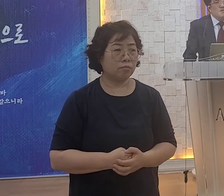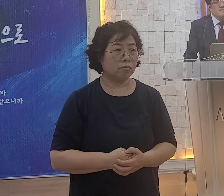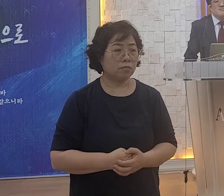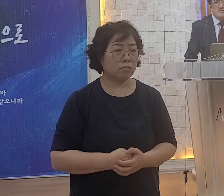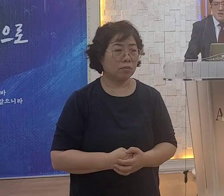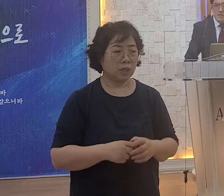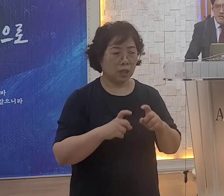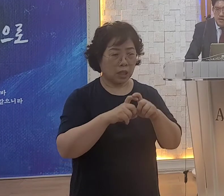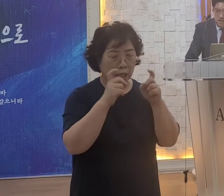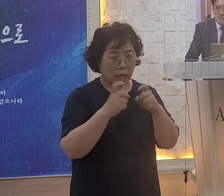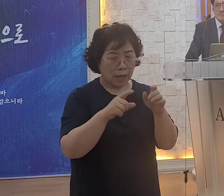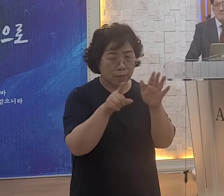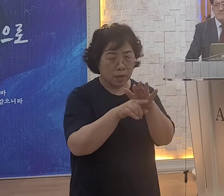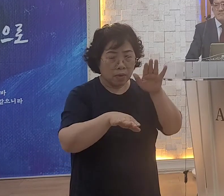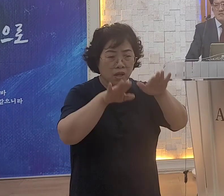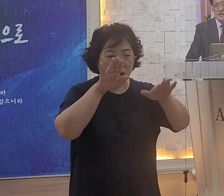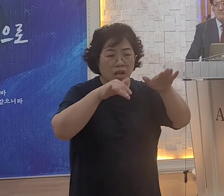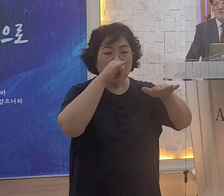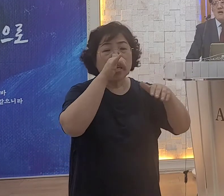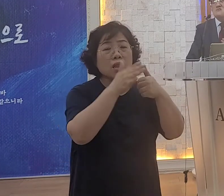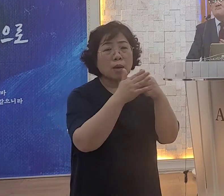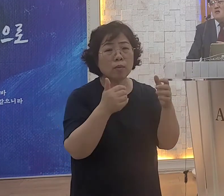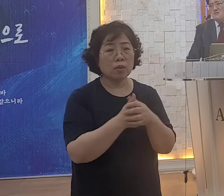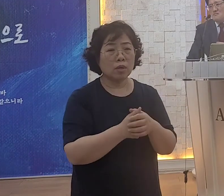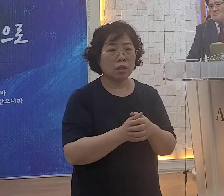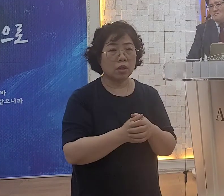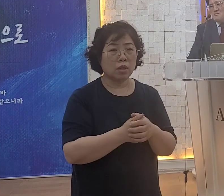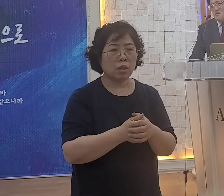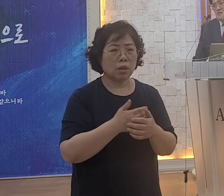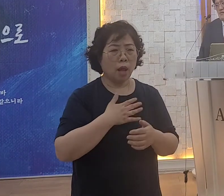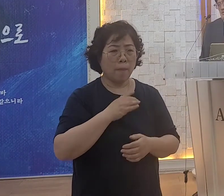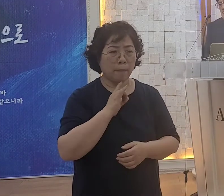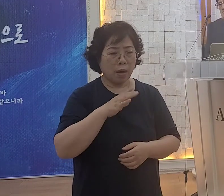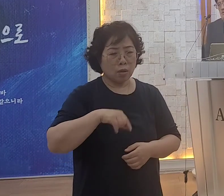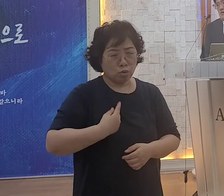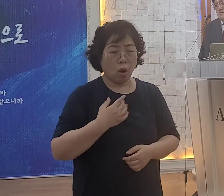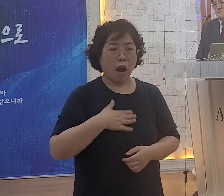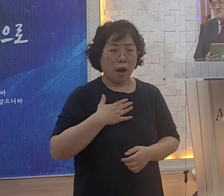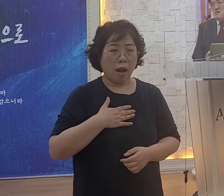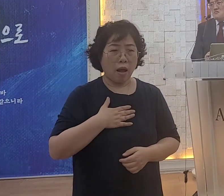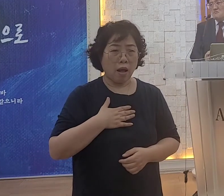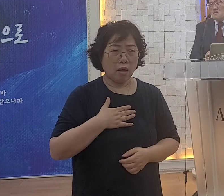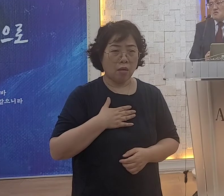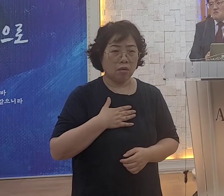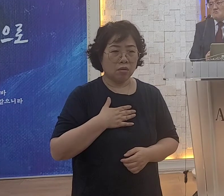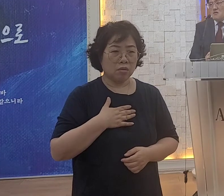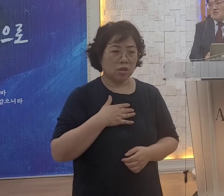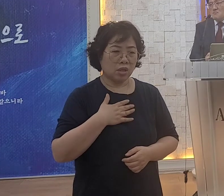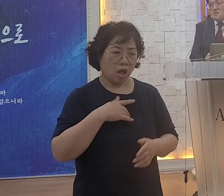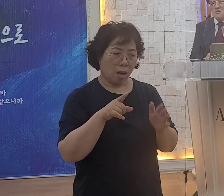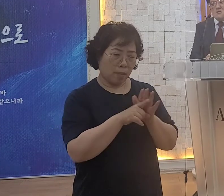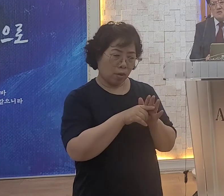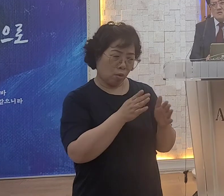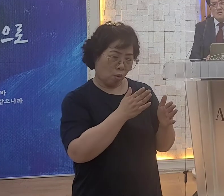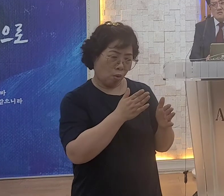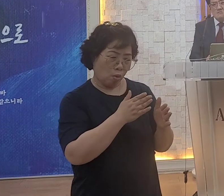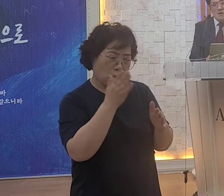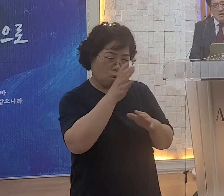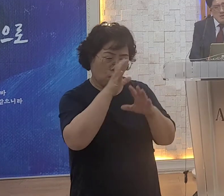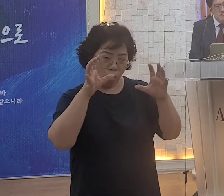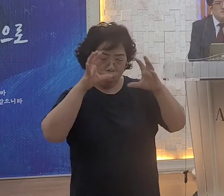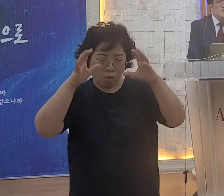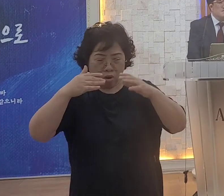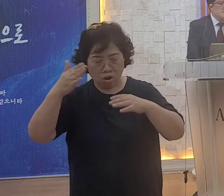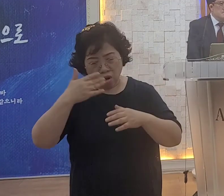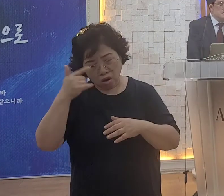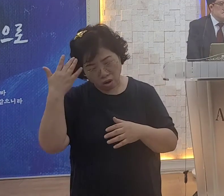이 개인의 믿음의 차이가 다 다르기 때문에. 그러니까 본인이 양심이 아는 거예요. 아유, 내가 이래 믿어가지고 이게 천국 갈 것 같으면 세상에 천국